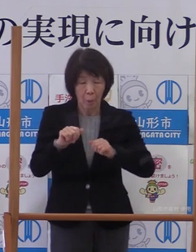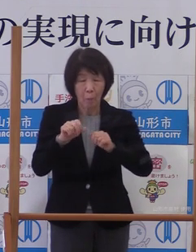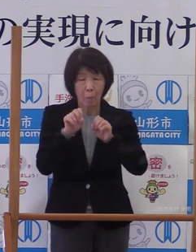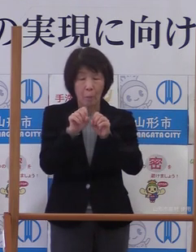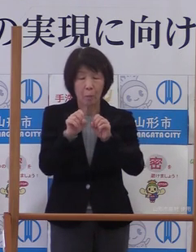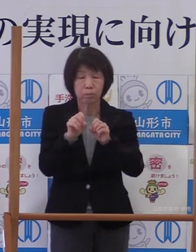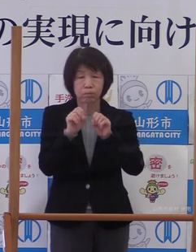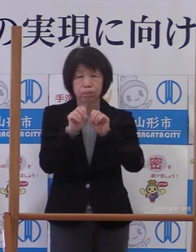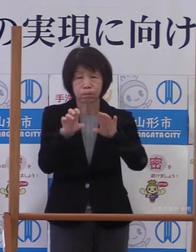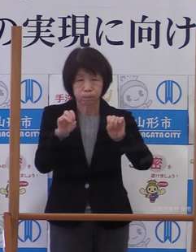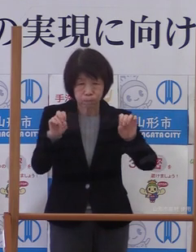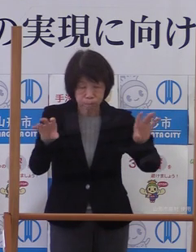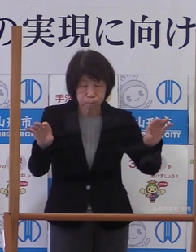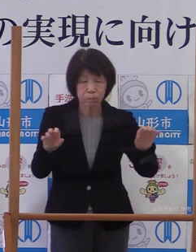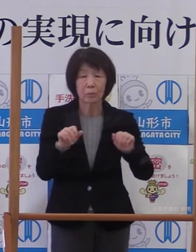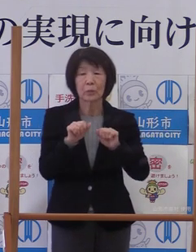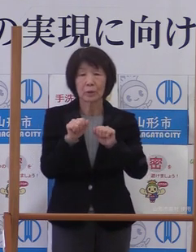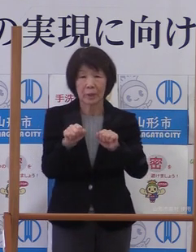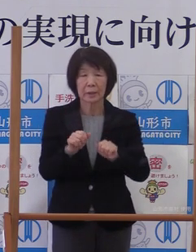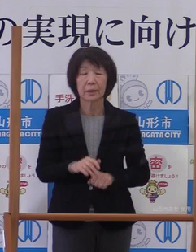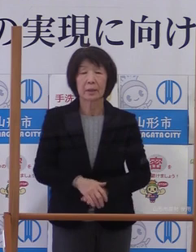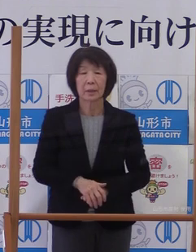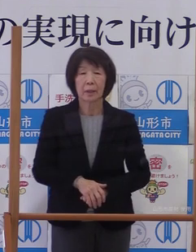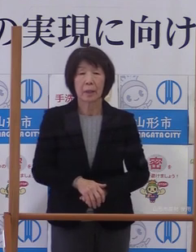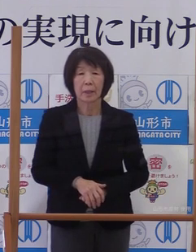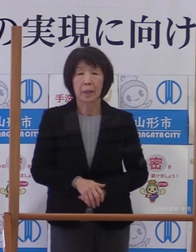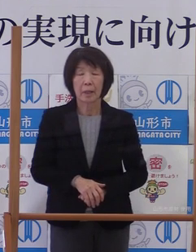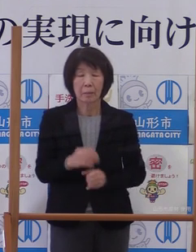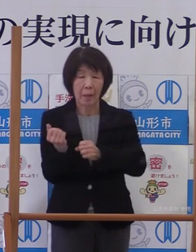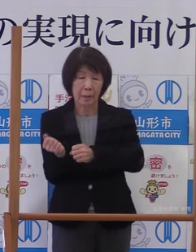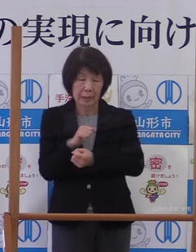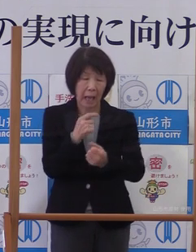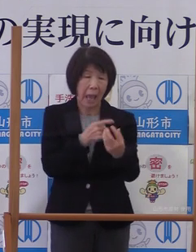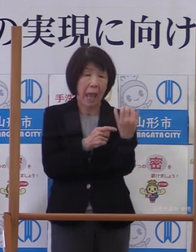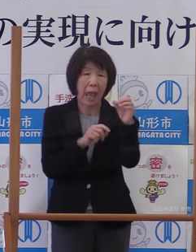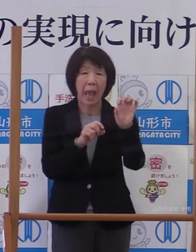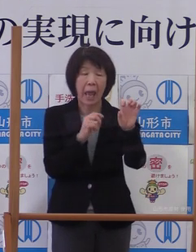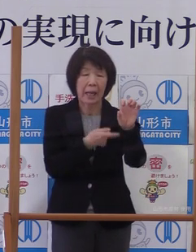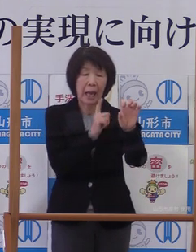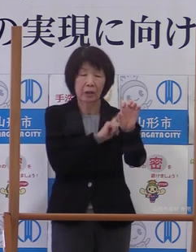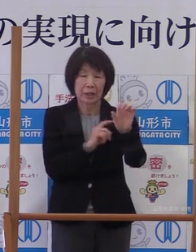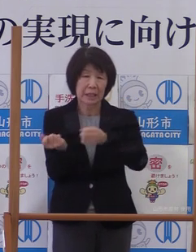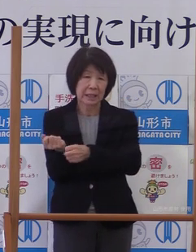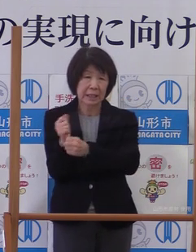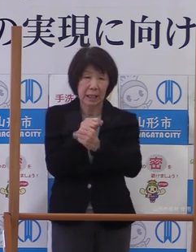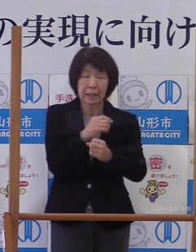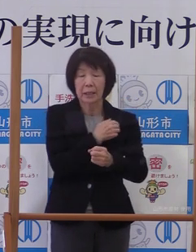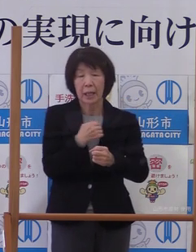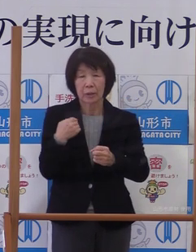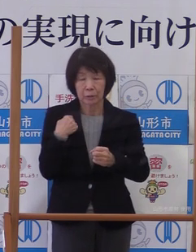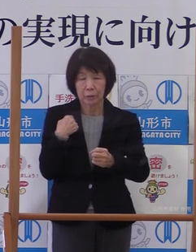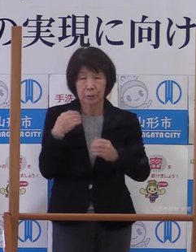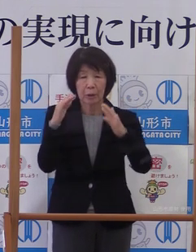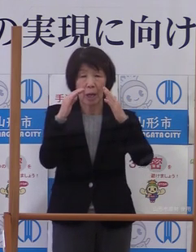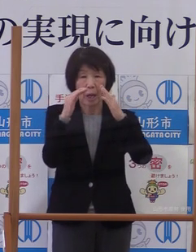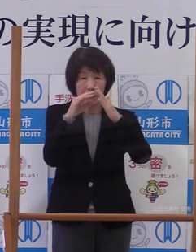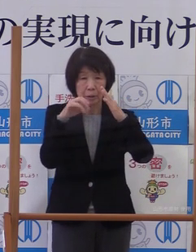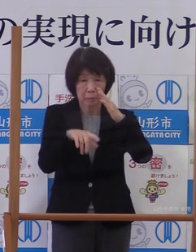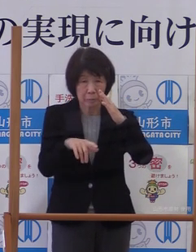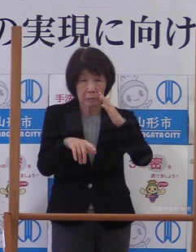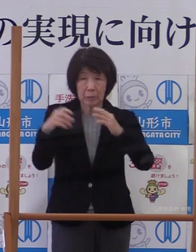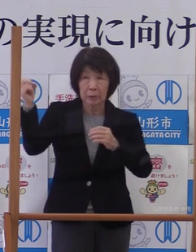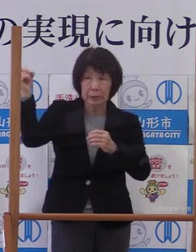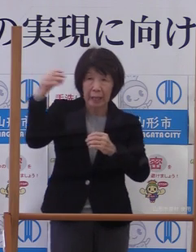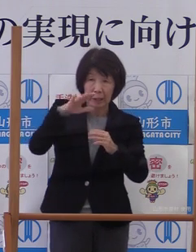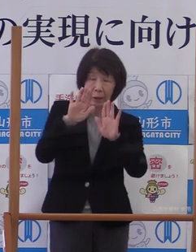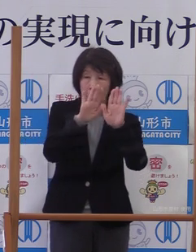行います。また再生可能エネルギーの導入を促進するため、住宅等への太陽光発